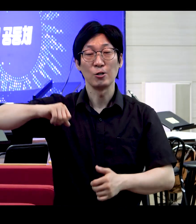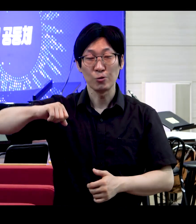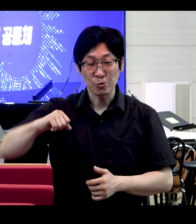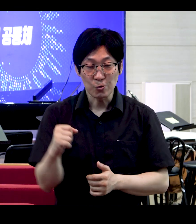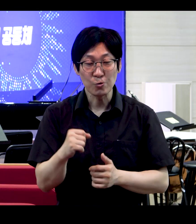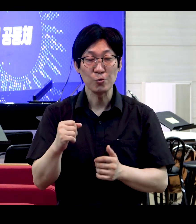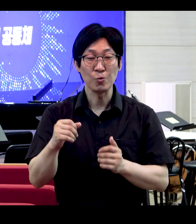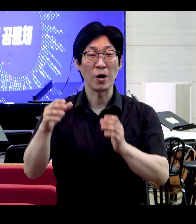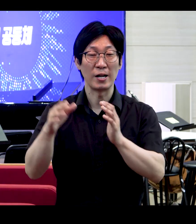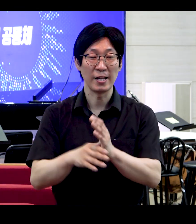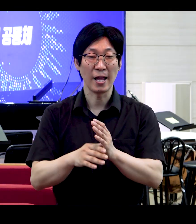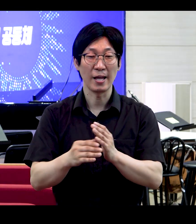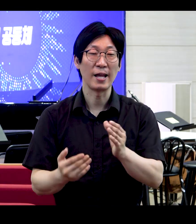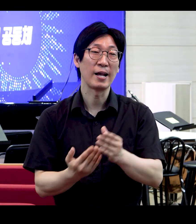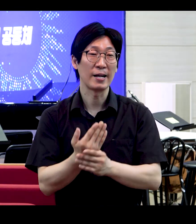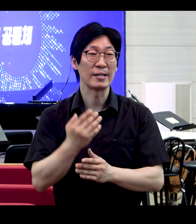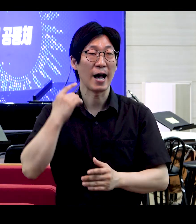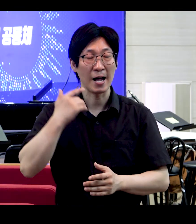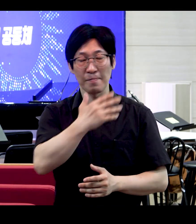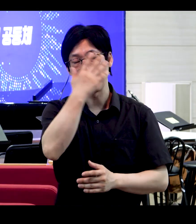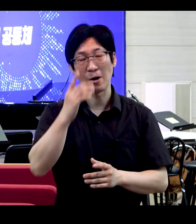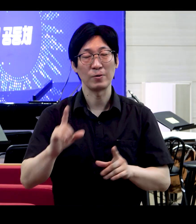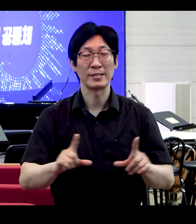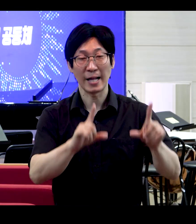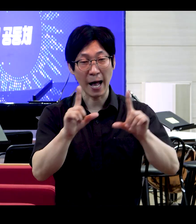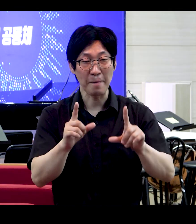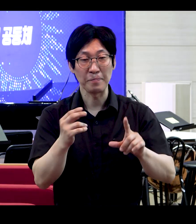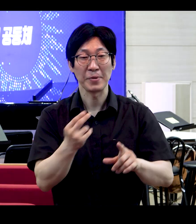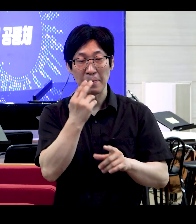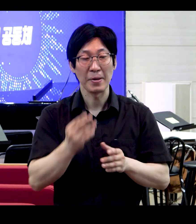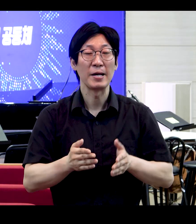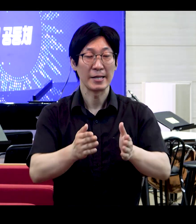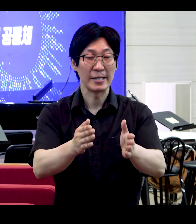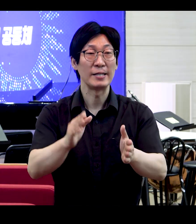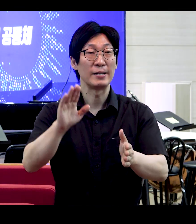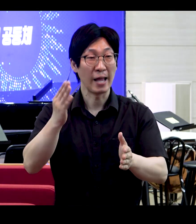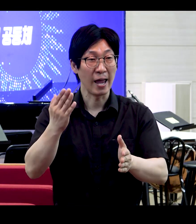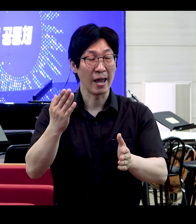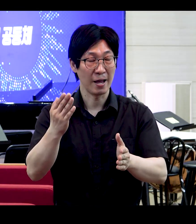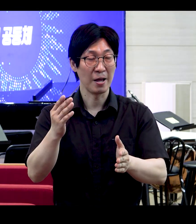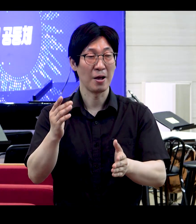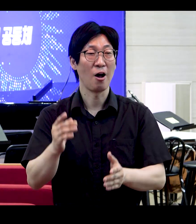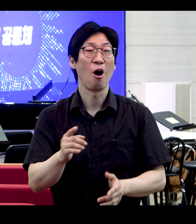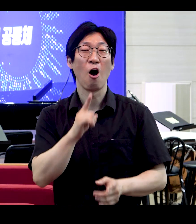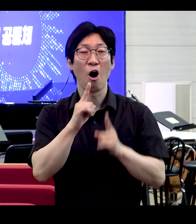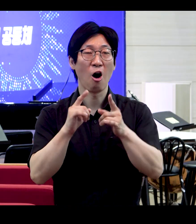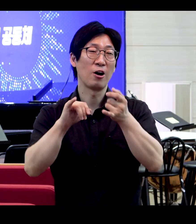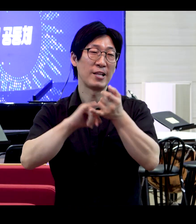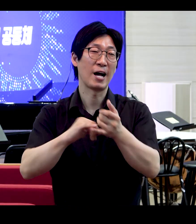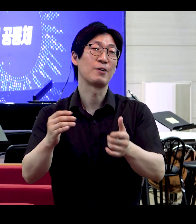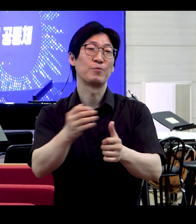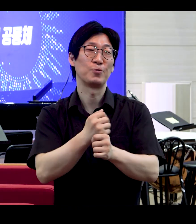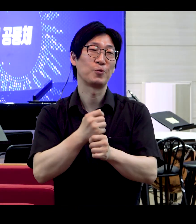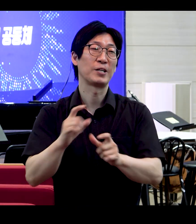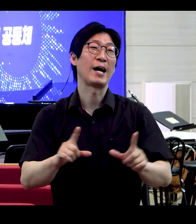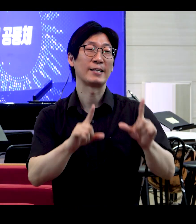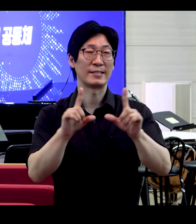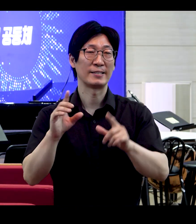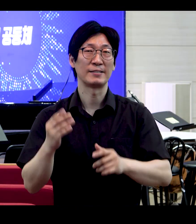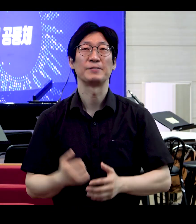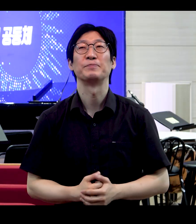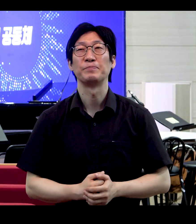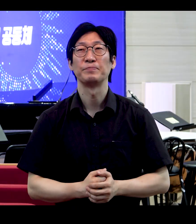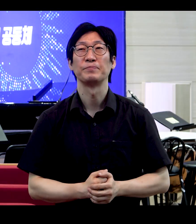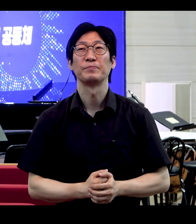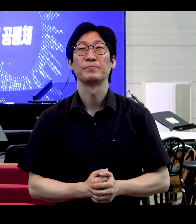말씀에 순종하며 살아가는 아름다운 삶, 생명의 길이 되는 겁니다. 언약을 붙들고 살아가는 삶.